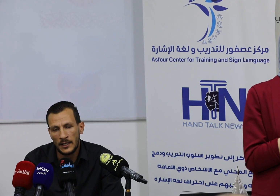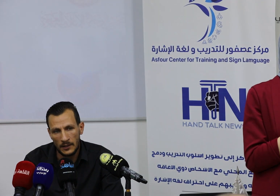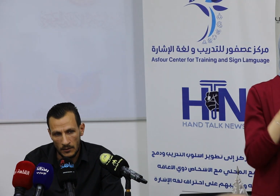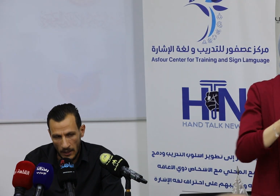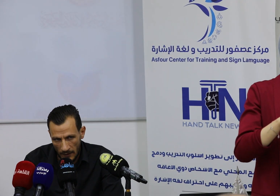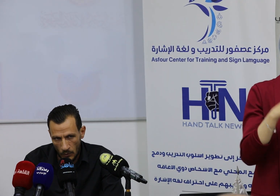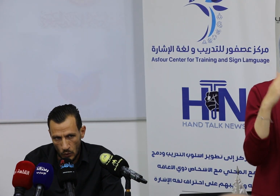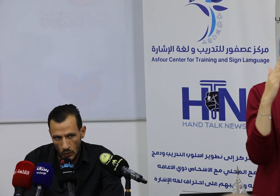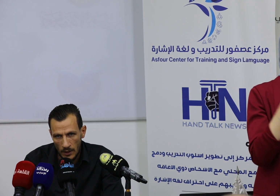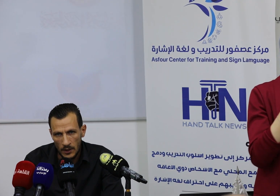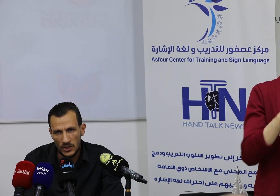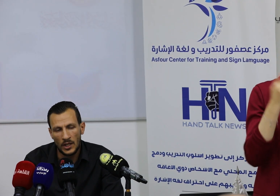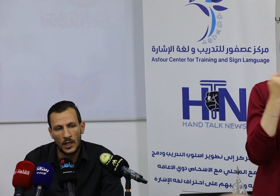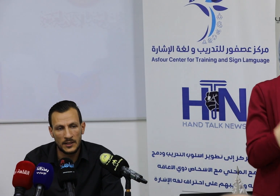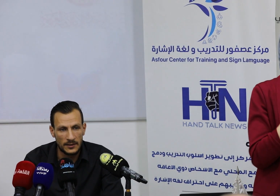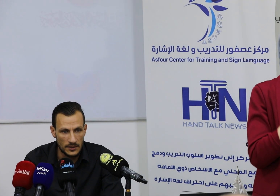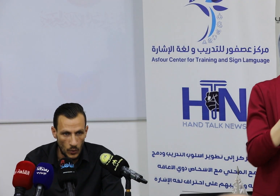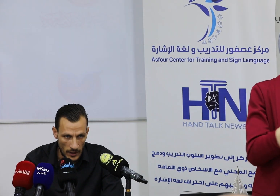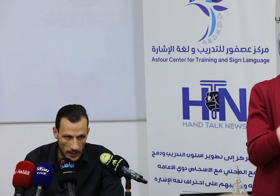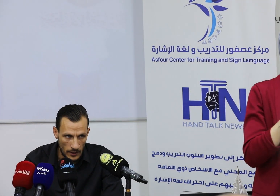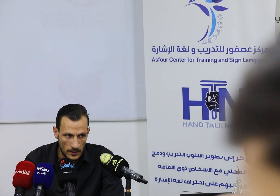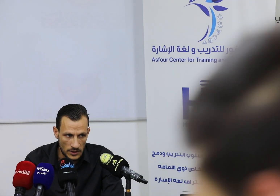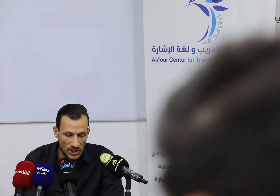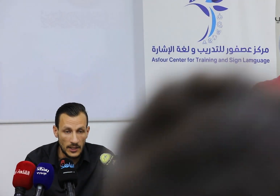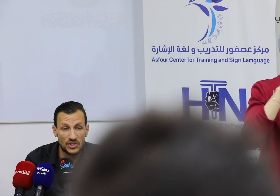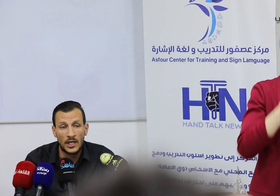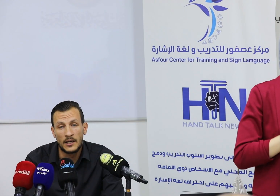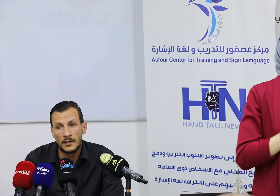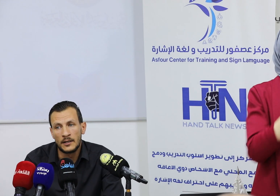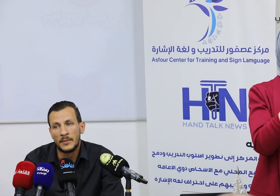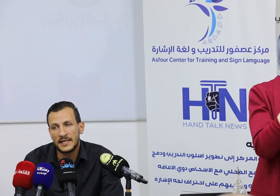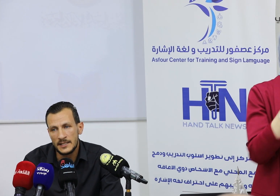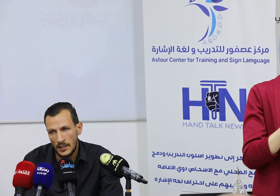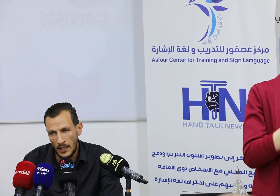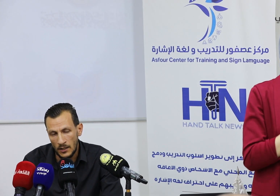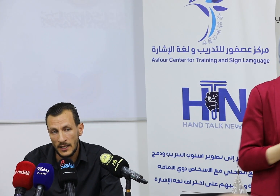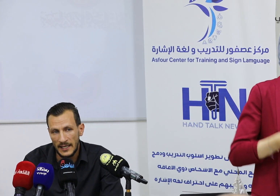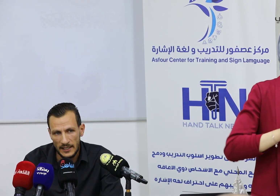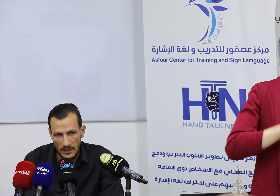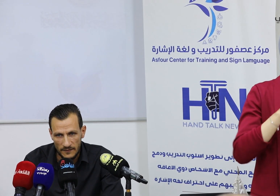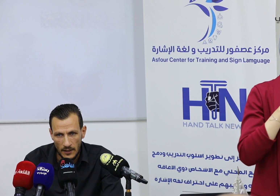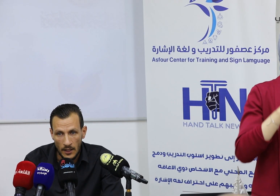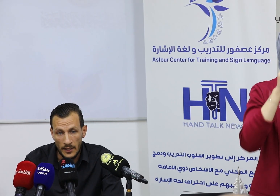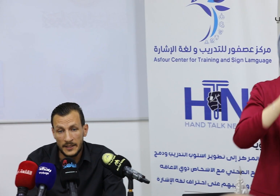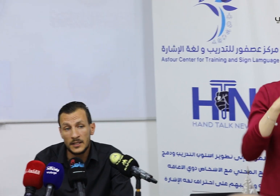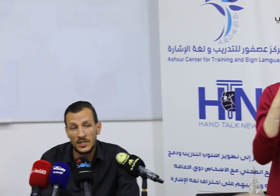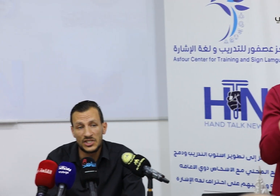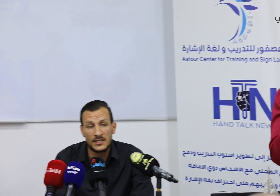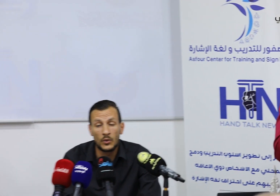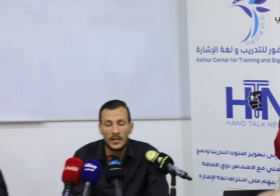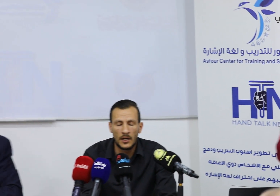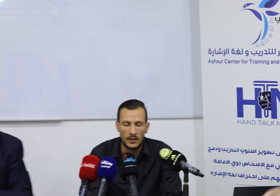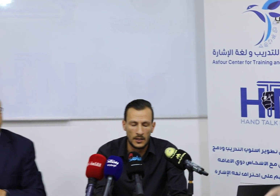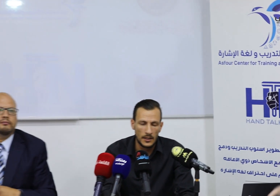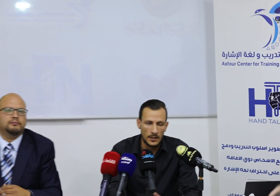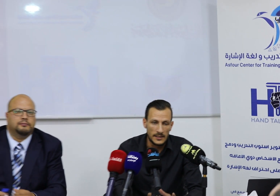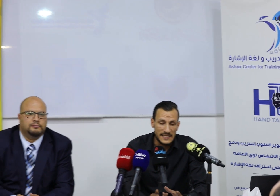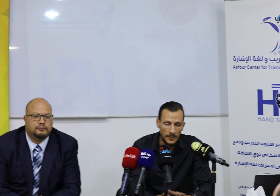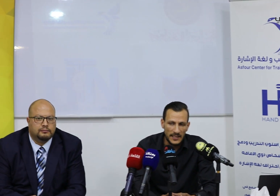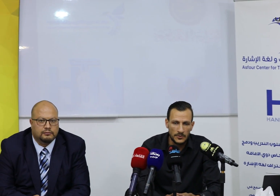بنشتغل على هذا الموضوع، ان شاء الله قادرين نطور هاي الشغله، ان شاء الله المركز راح يحقق هاي الاهداف، راح نخدم الاشخاص ذوي